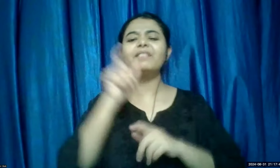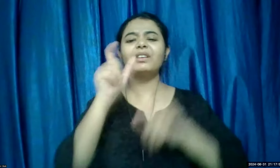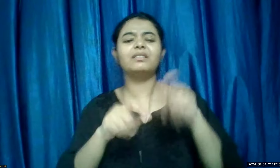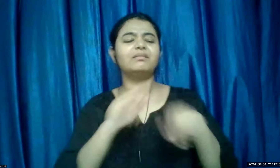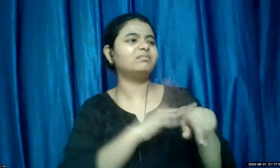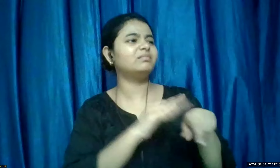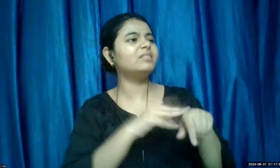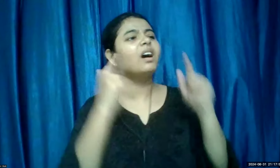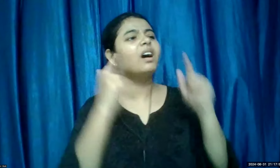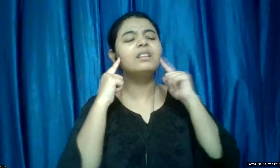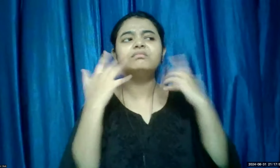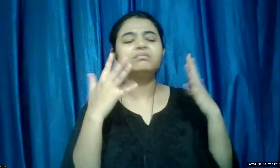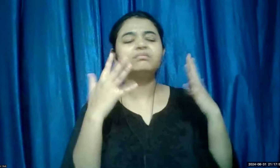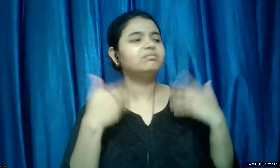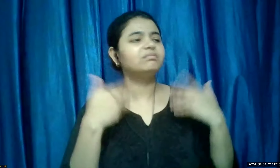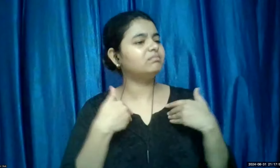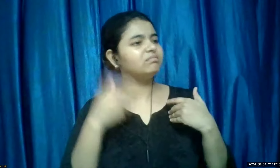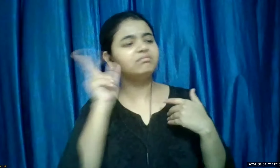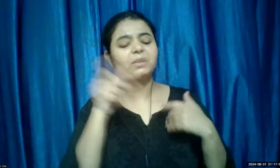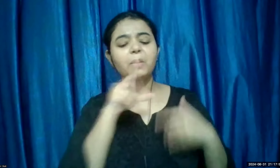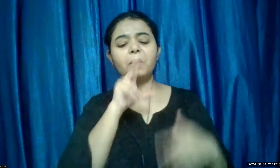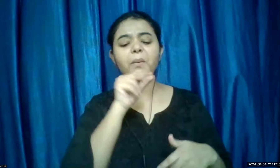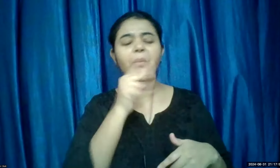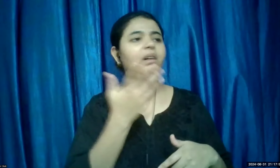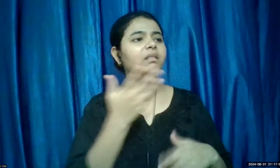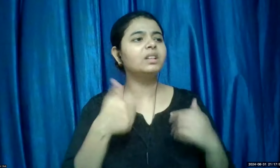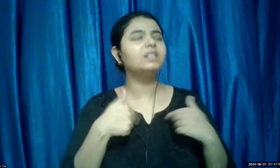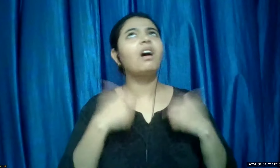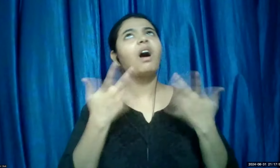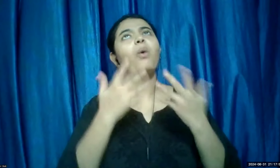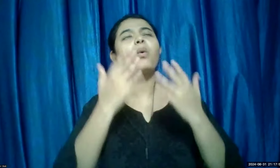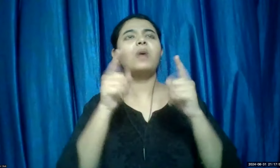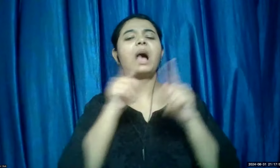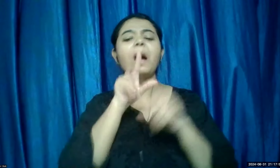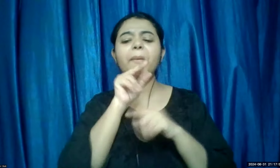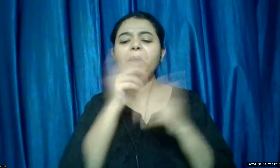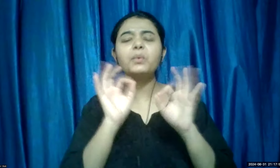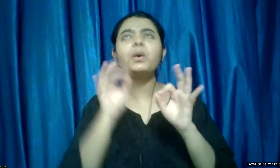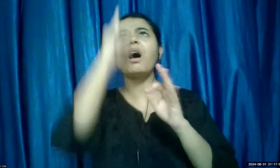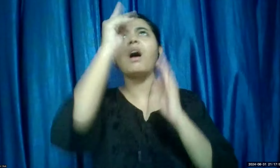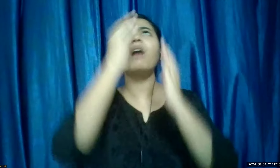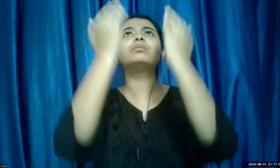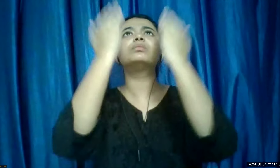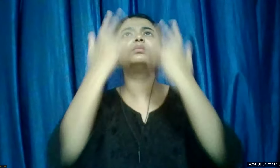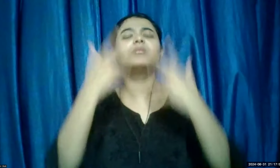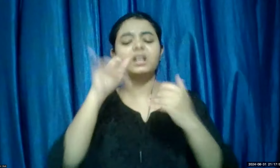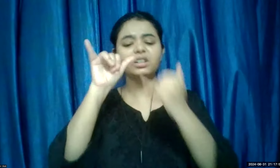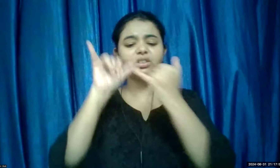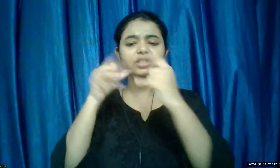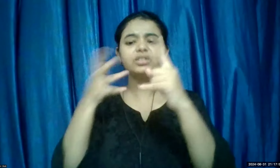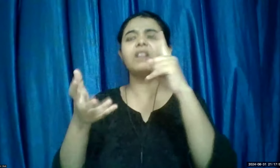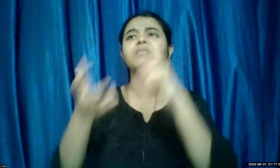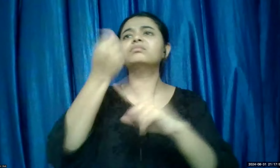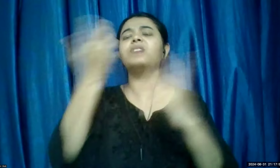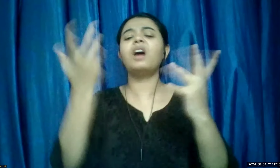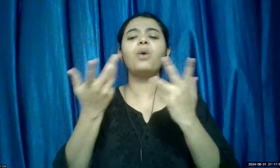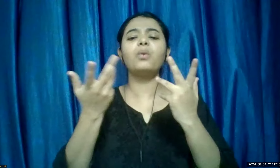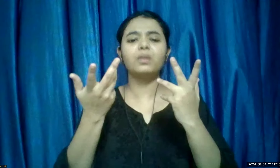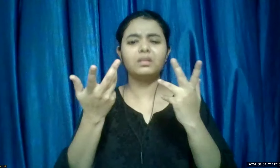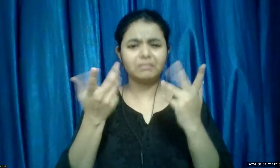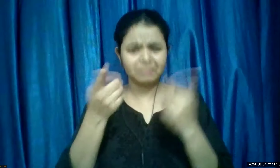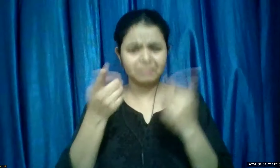तो सुन नहीं सकते हैं है ना, बोल नहीं सकते हैं, तो हमारा उद्धार कैसे होगा, हम कैसे कृष्ण प्राप्ति करेंगे, हमको कैसे कृष्ण